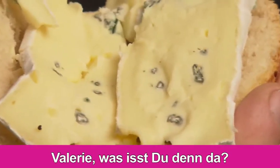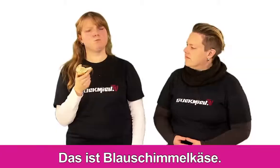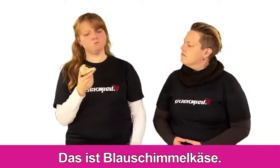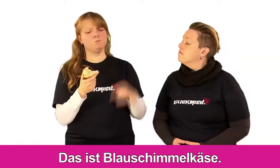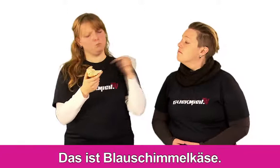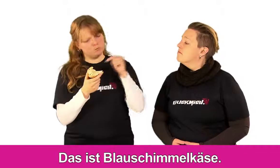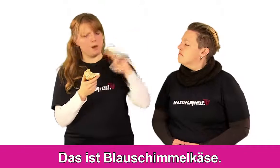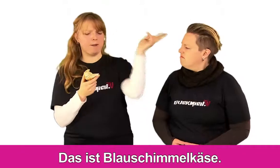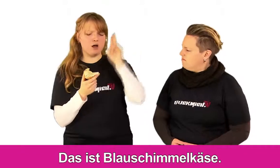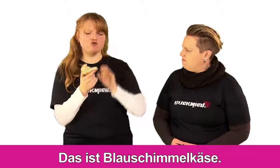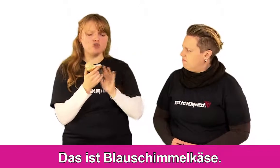Das ist Blauschimmelkäse.